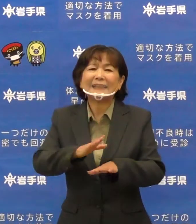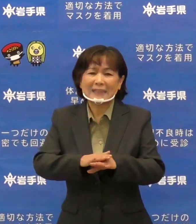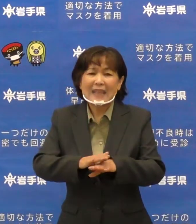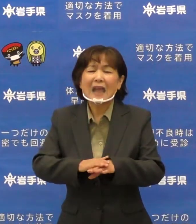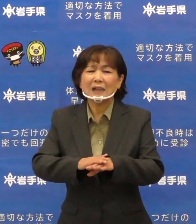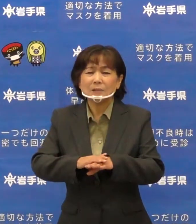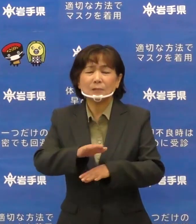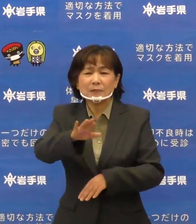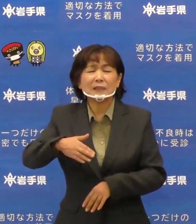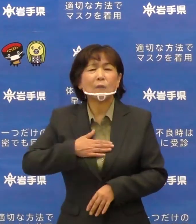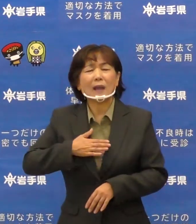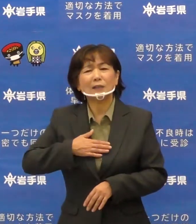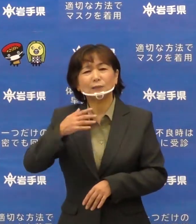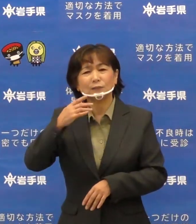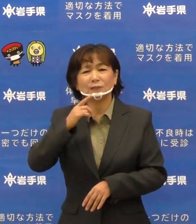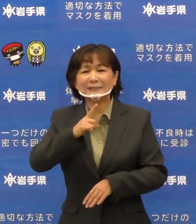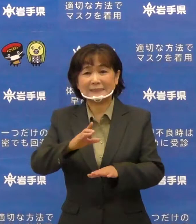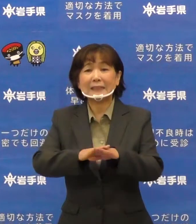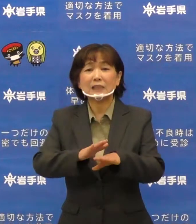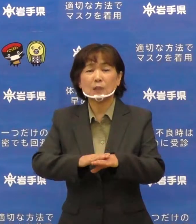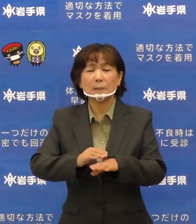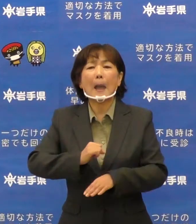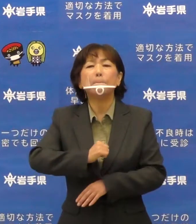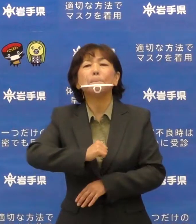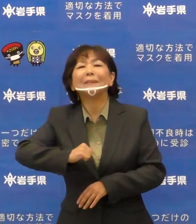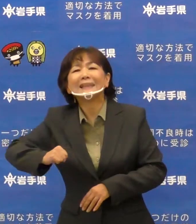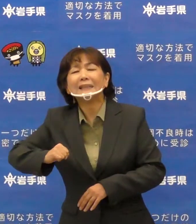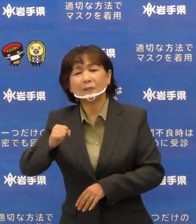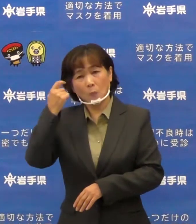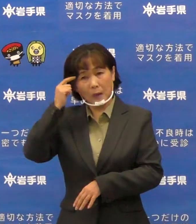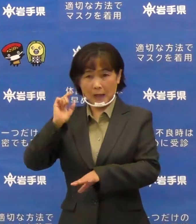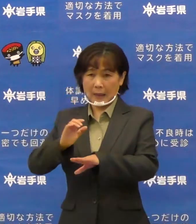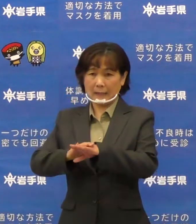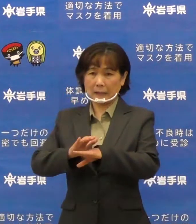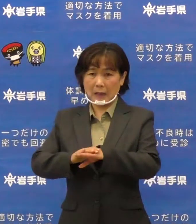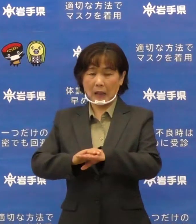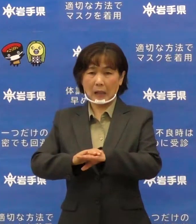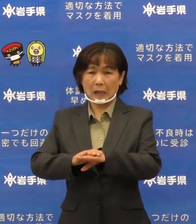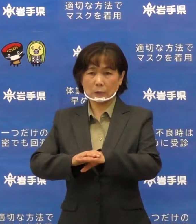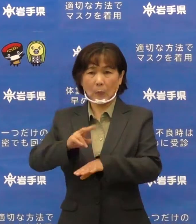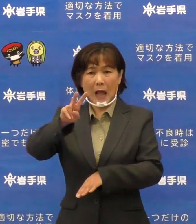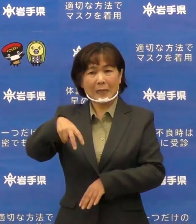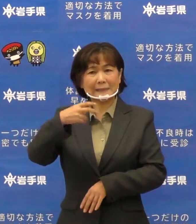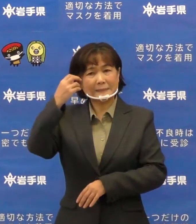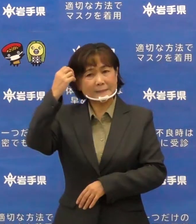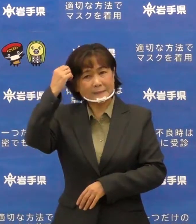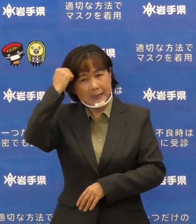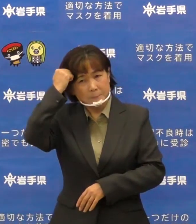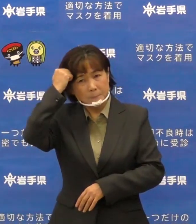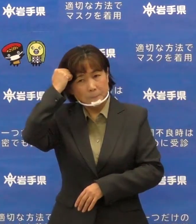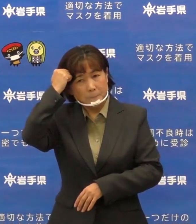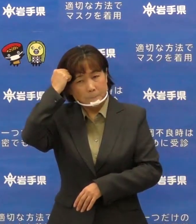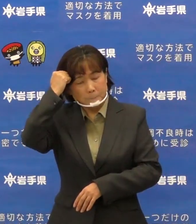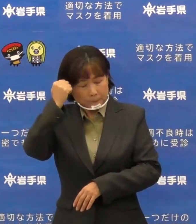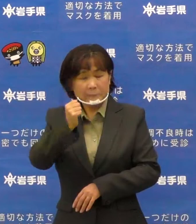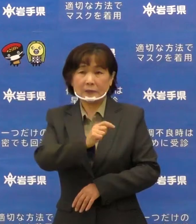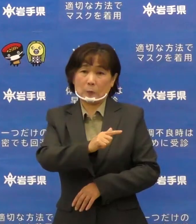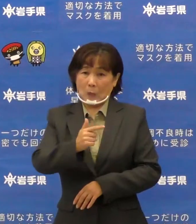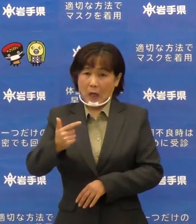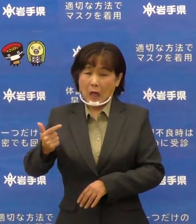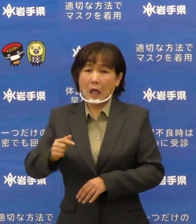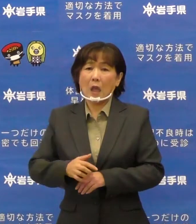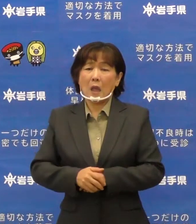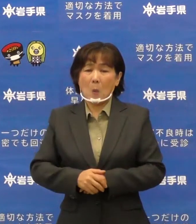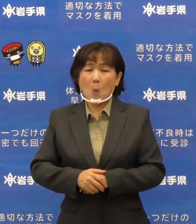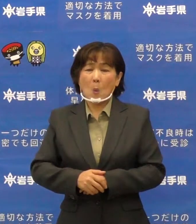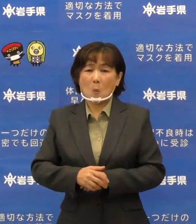るこう右の方の、政策とか理念とか、それをこう